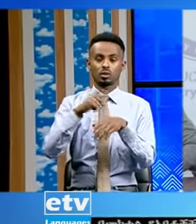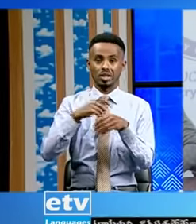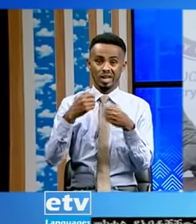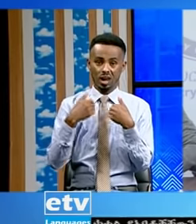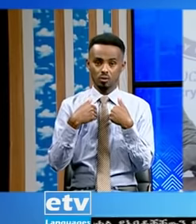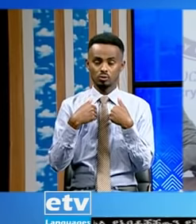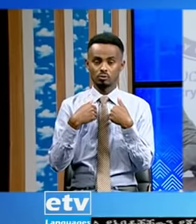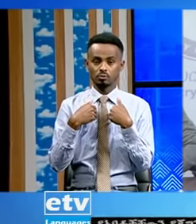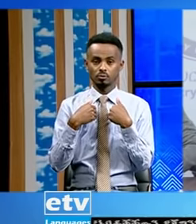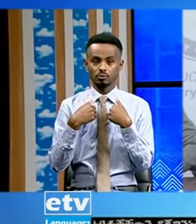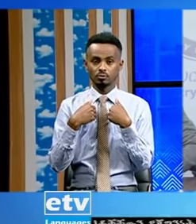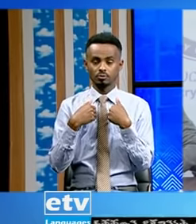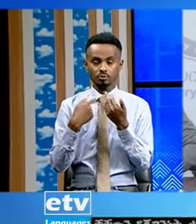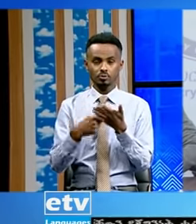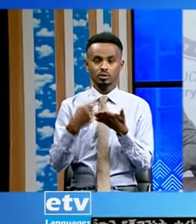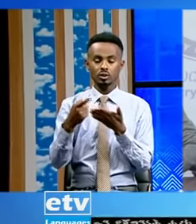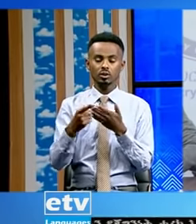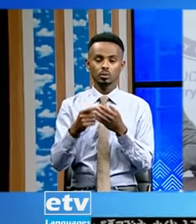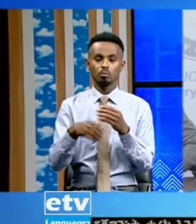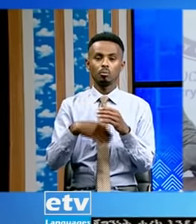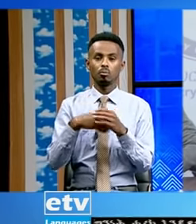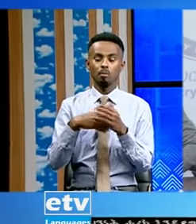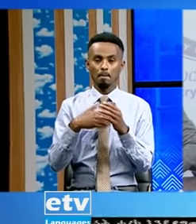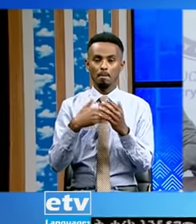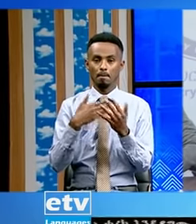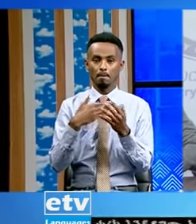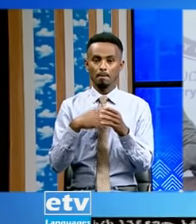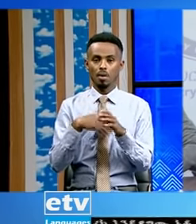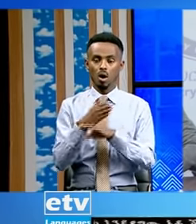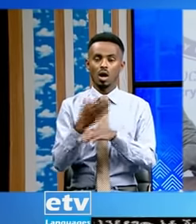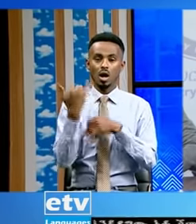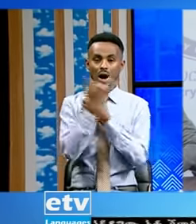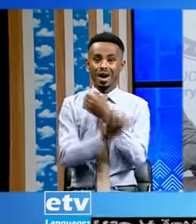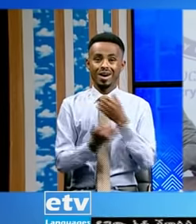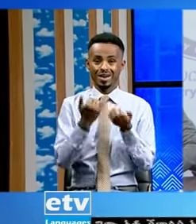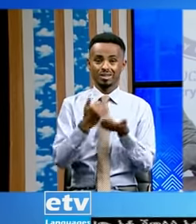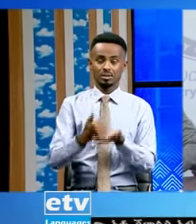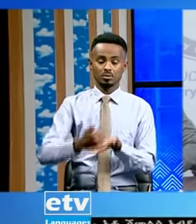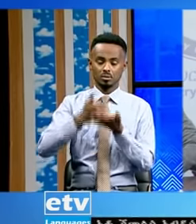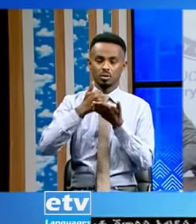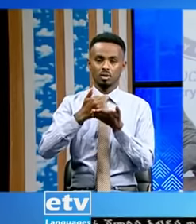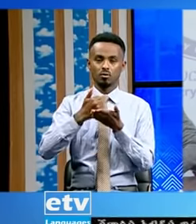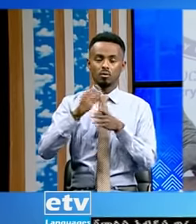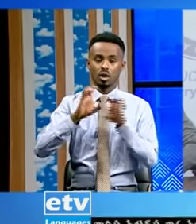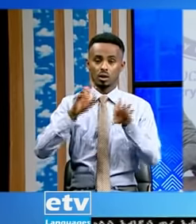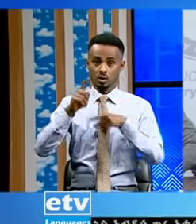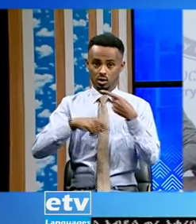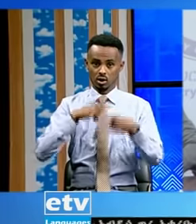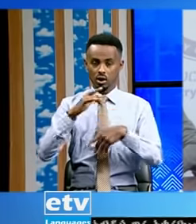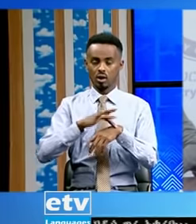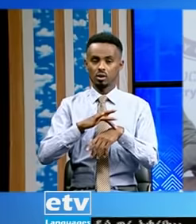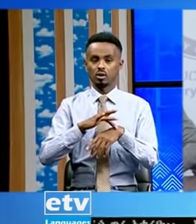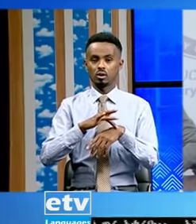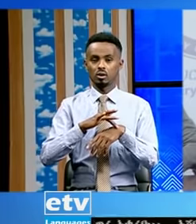ያለውን ከዚህም በኋላ አገራችንን ቢልድ ለማድረግ በመናረገው ሂደት